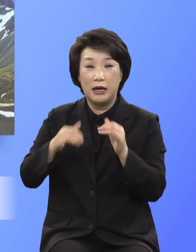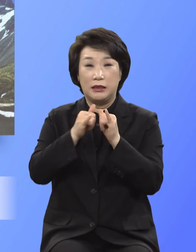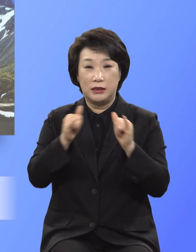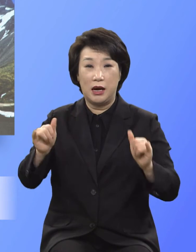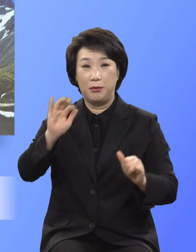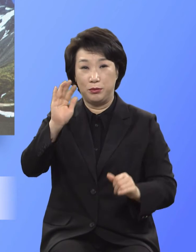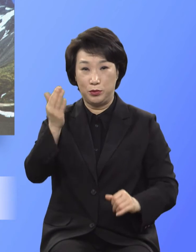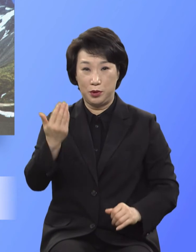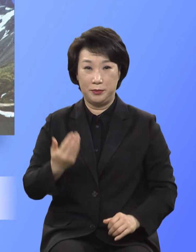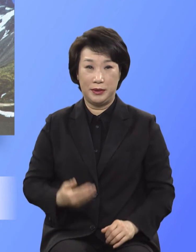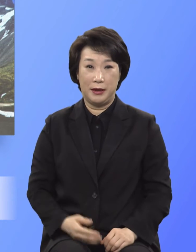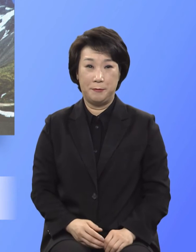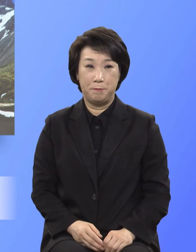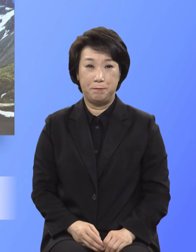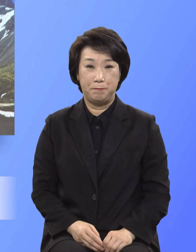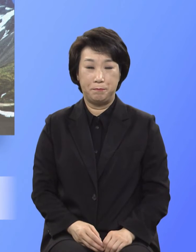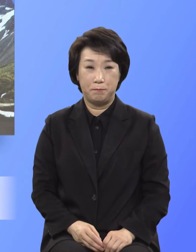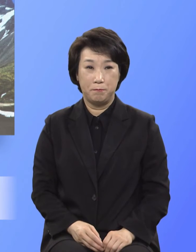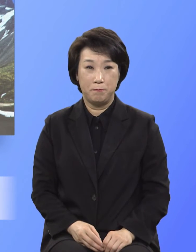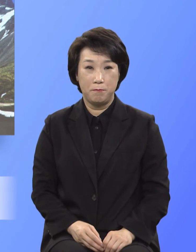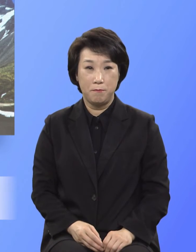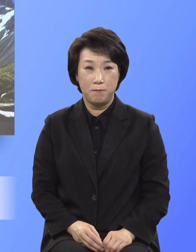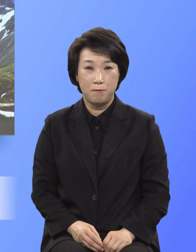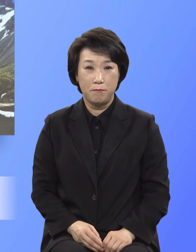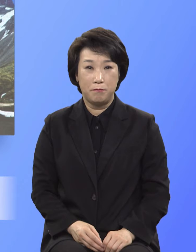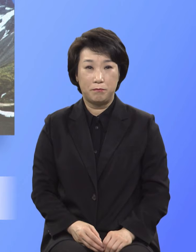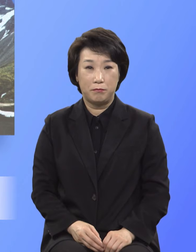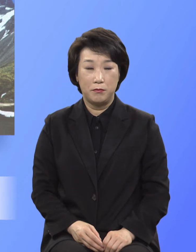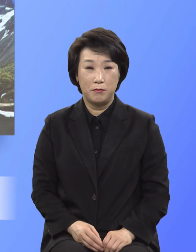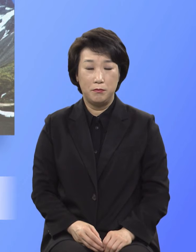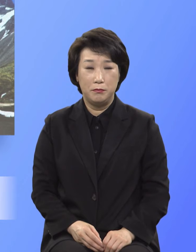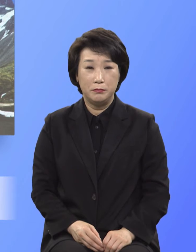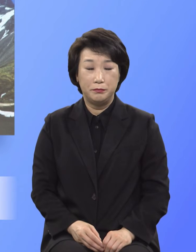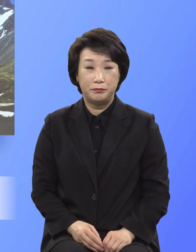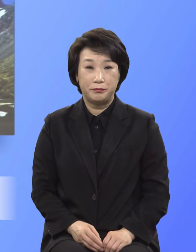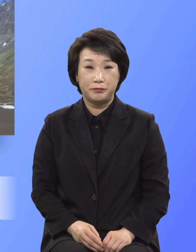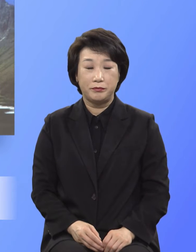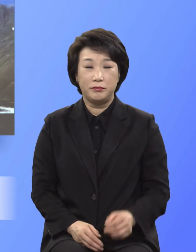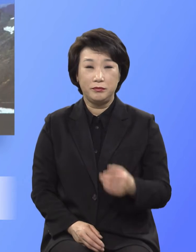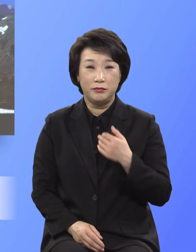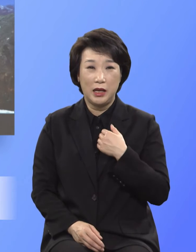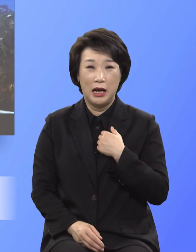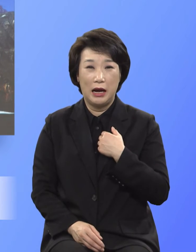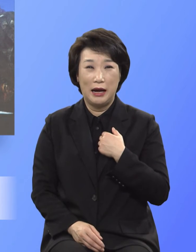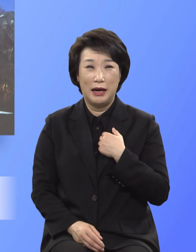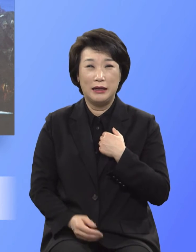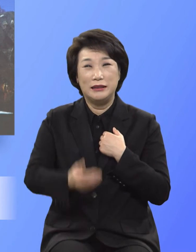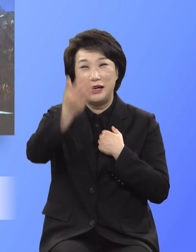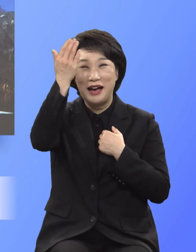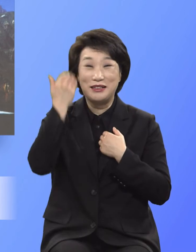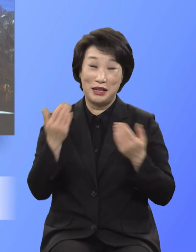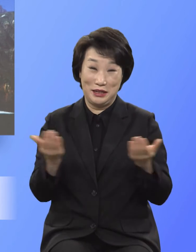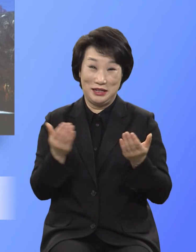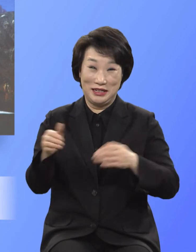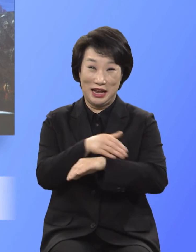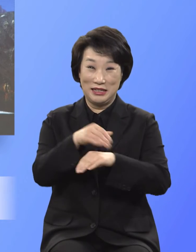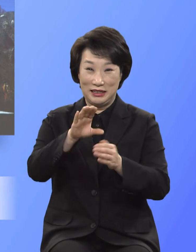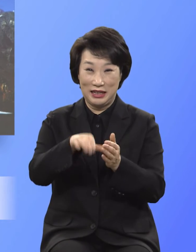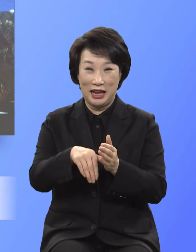사람이 아니냐 그 말입니다. 예, 저 한번 직장이 다닐